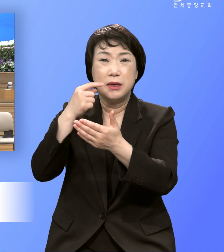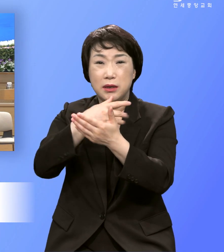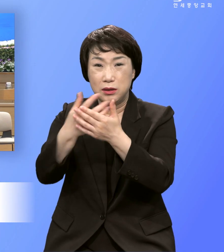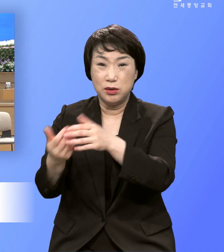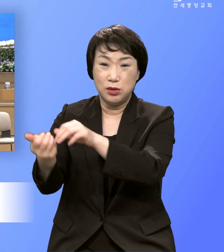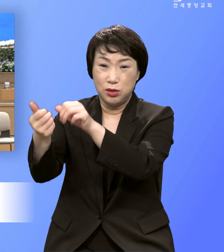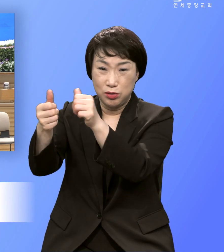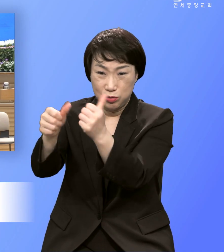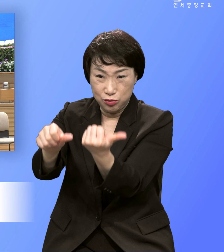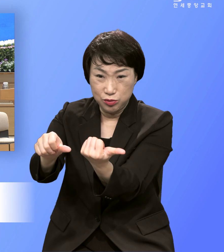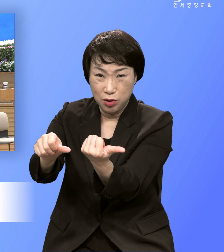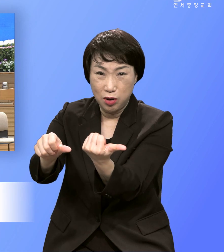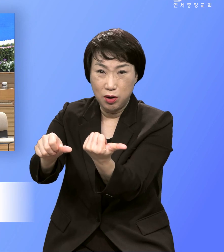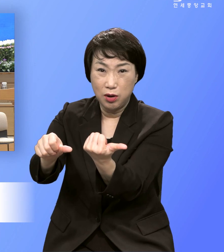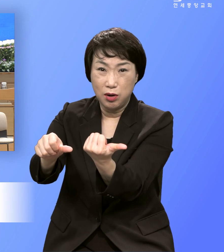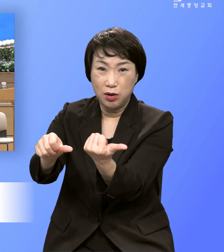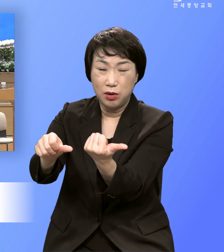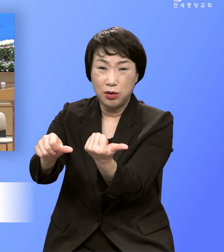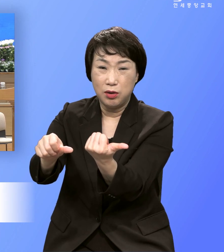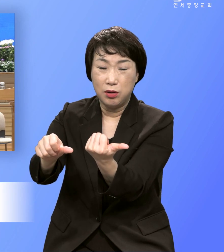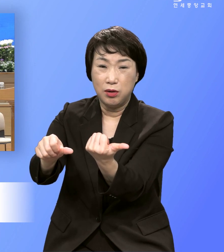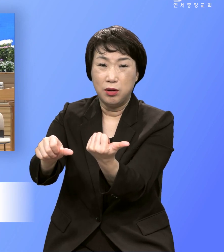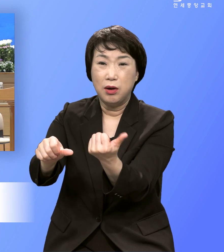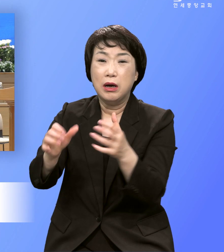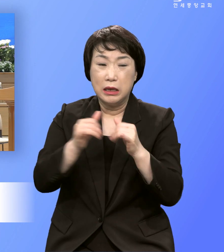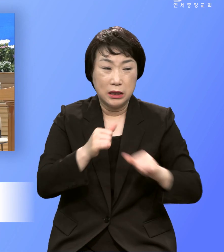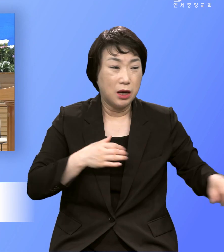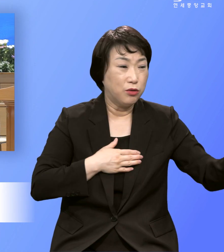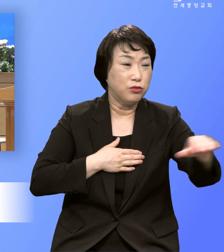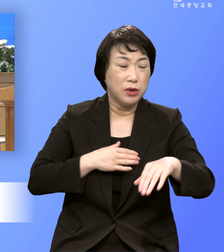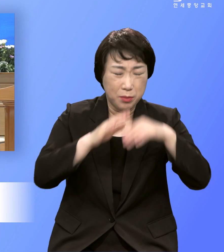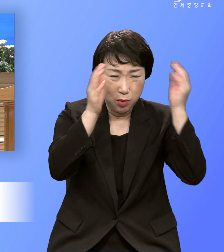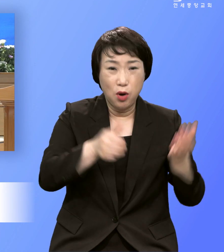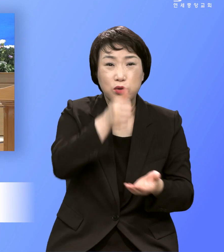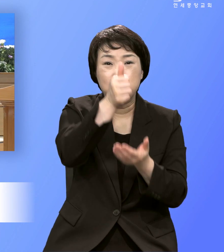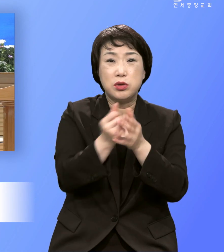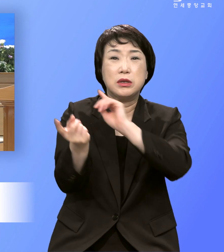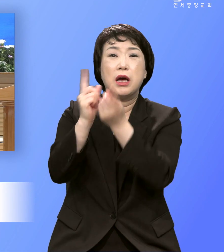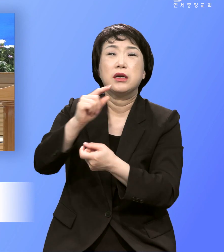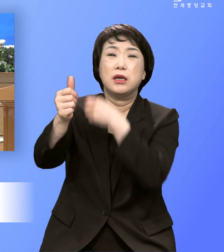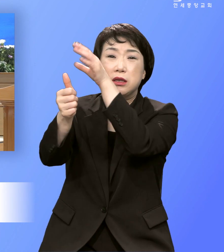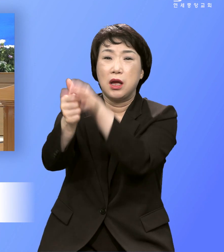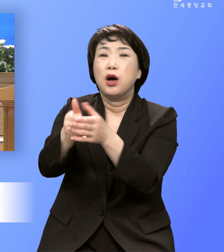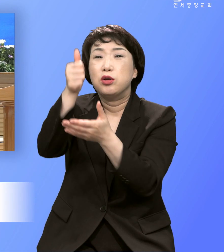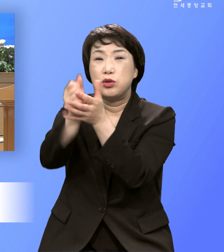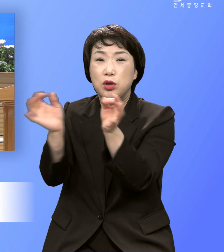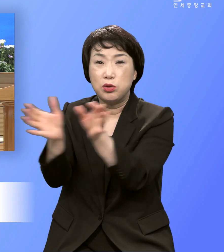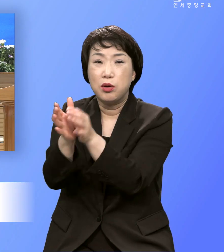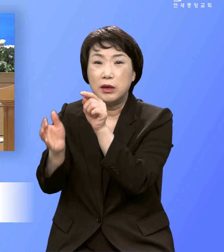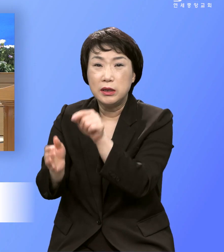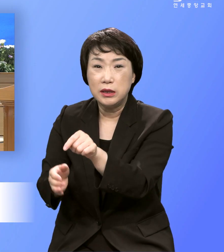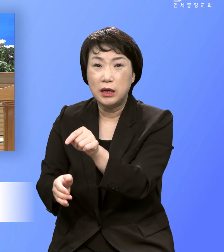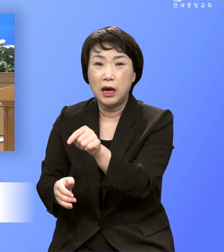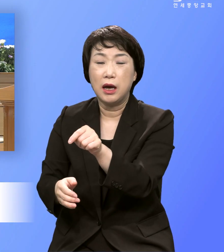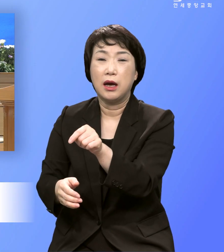흘려 죽으셔서 인류의 죄를 대속하는 것이